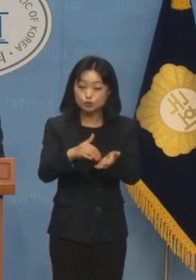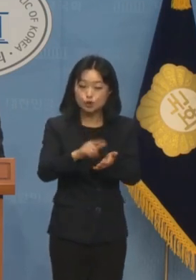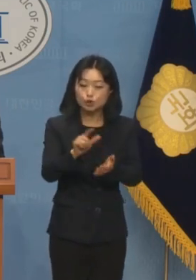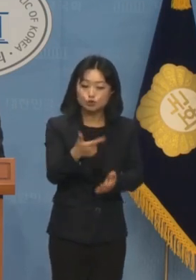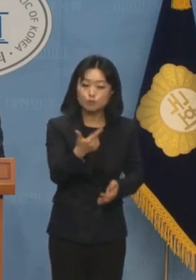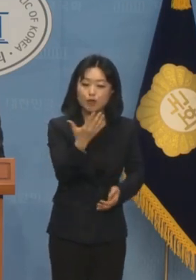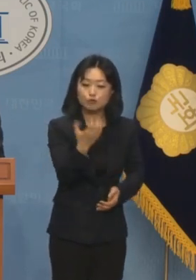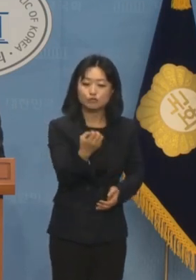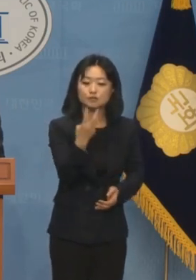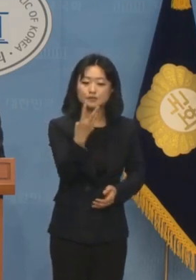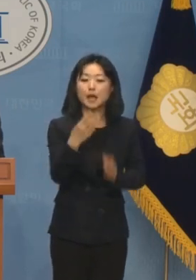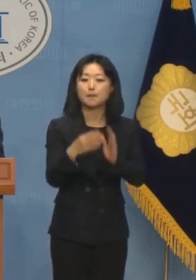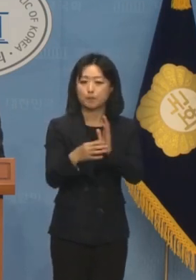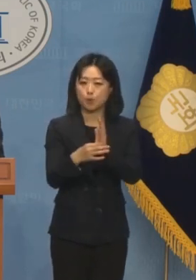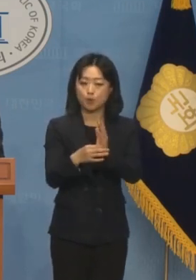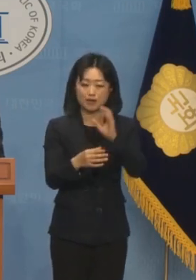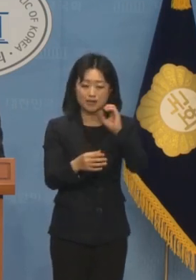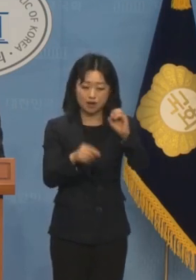693표